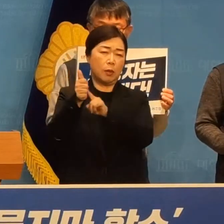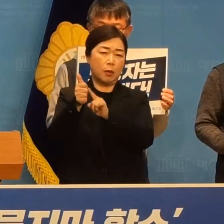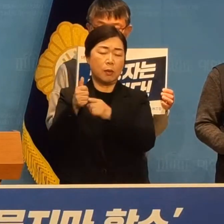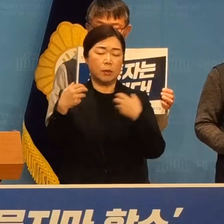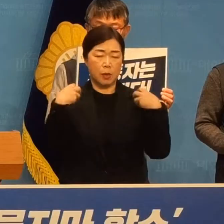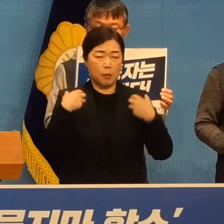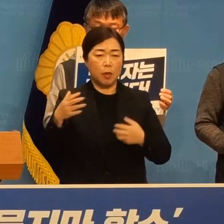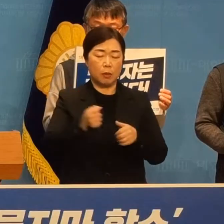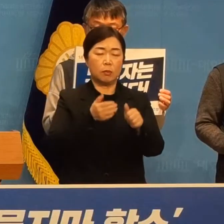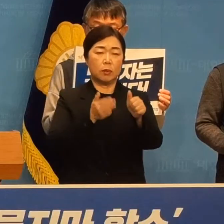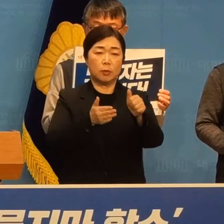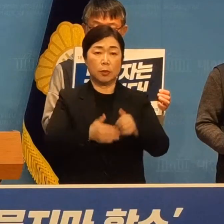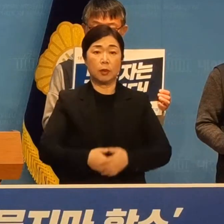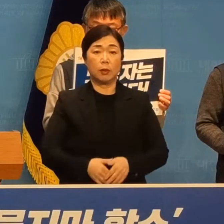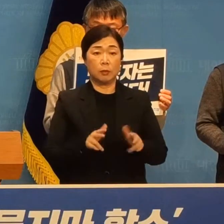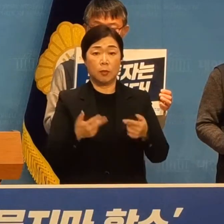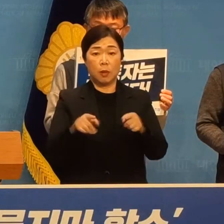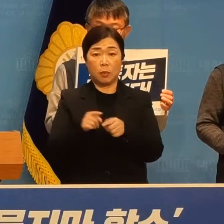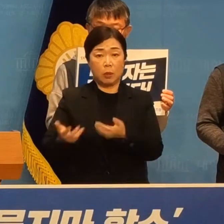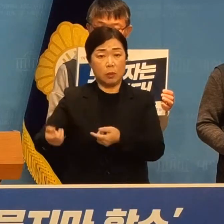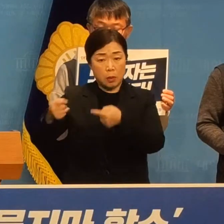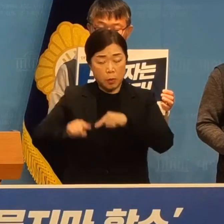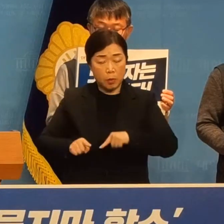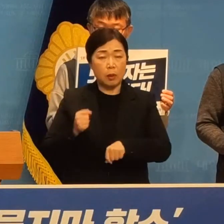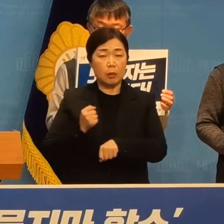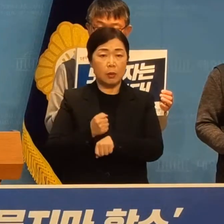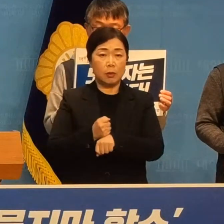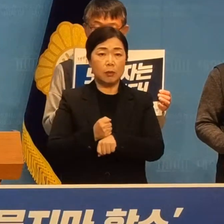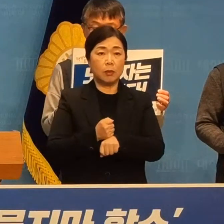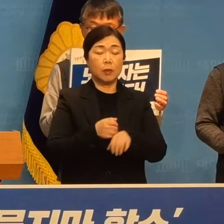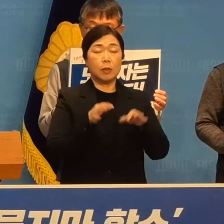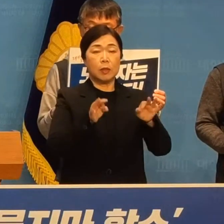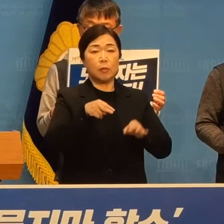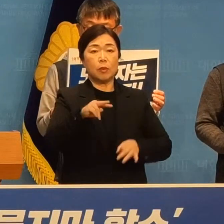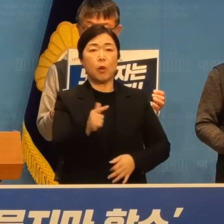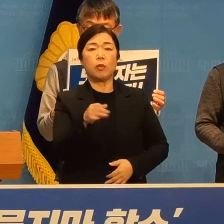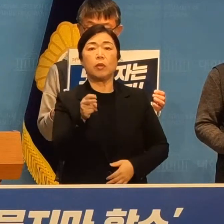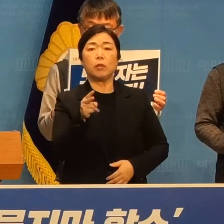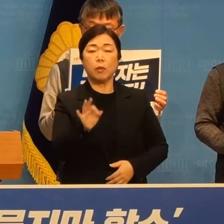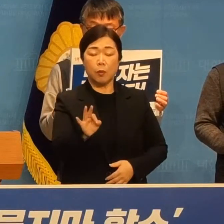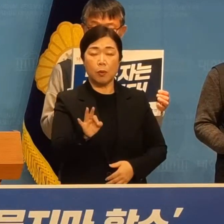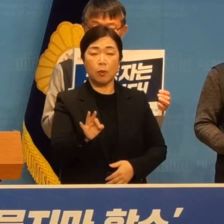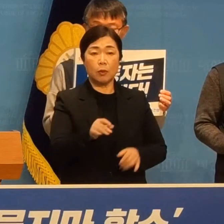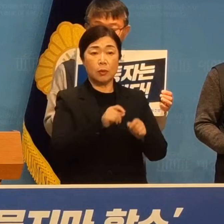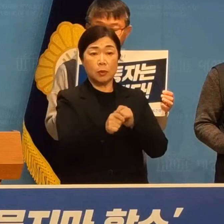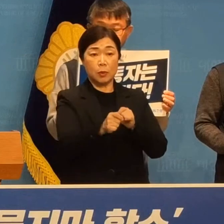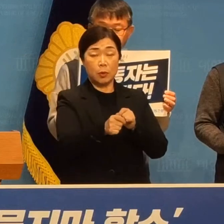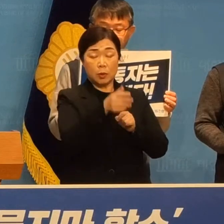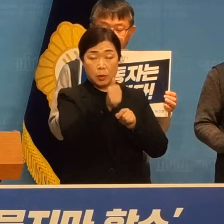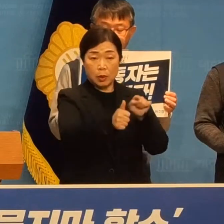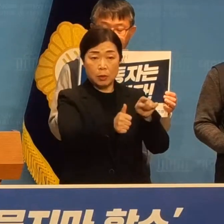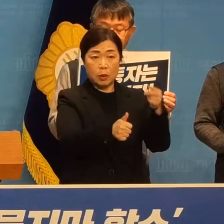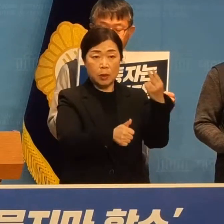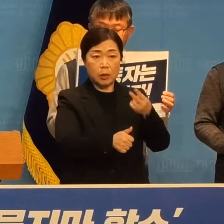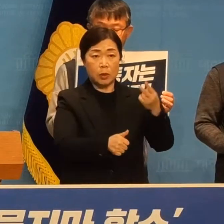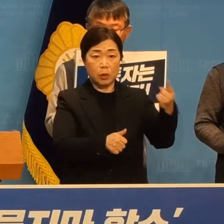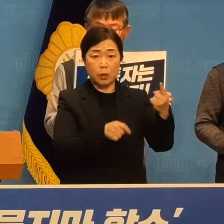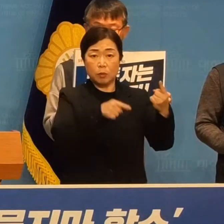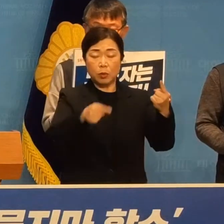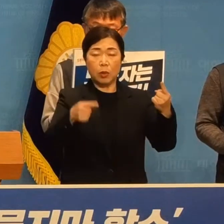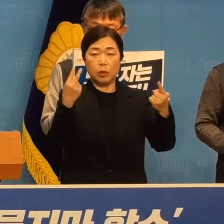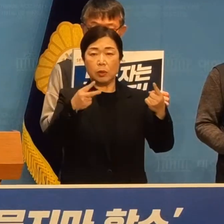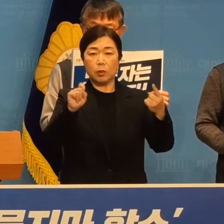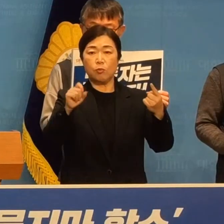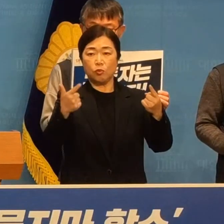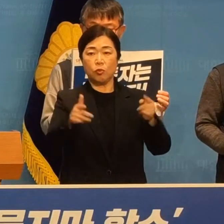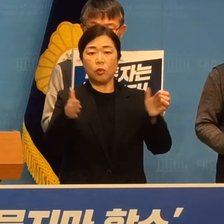함께 이 자리에 서 계신 김선영 자동차 판매연대 지회장님은 2001년부터 2016년까지 현대차